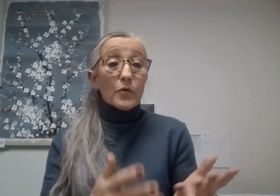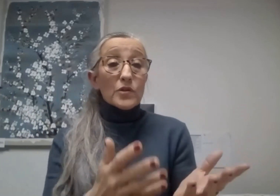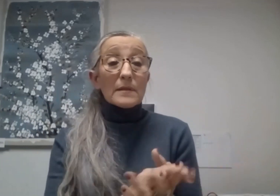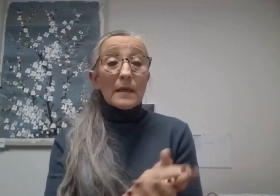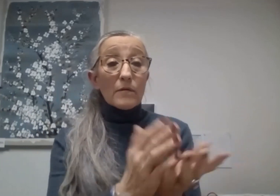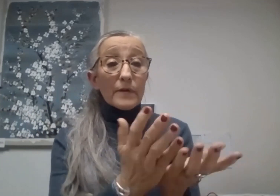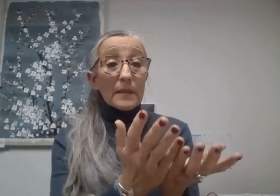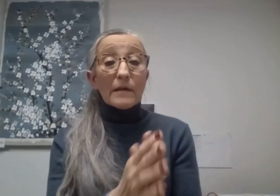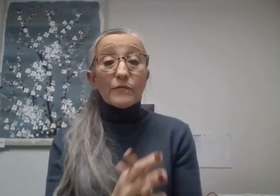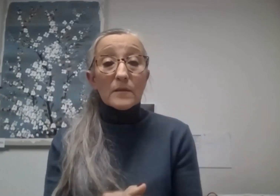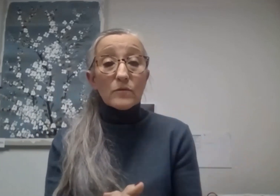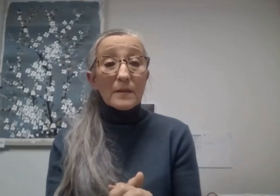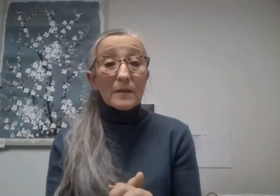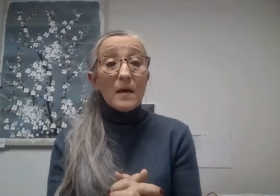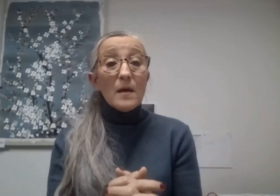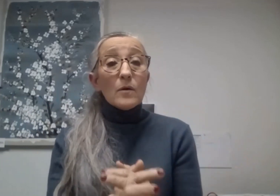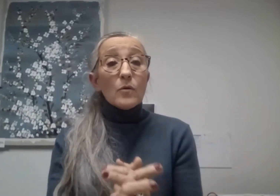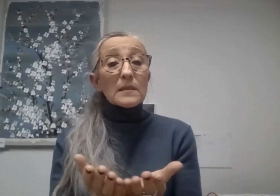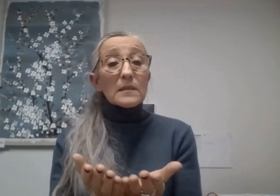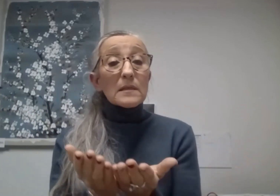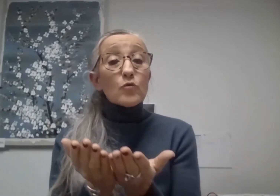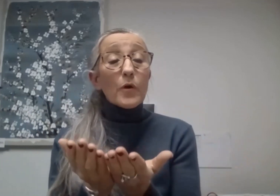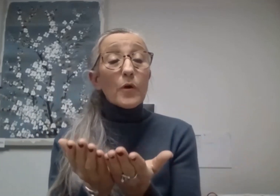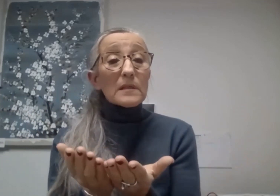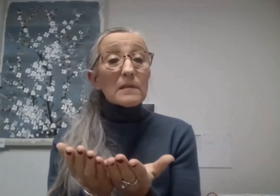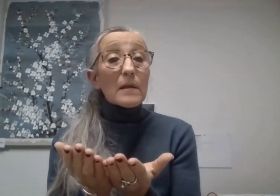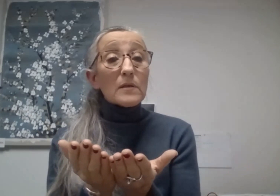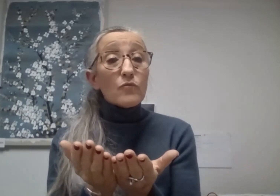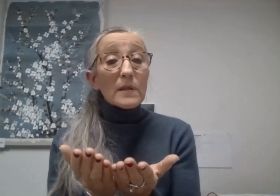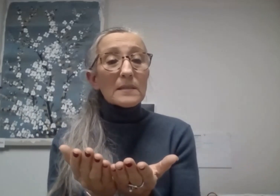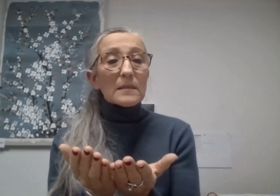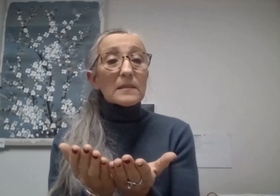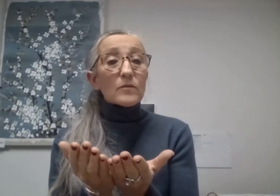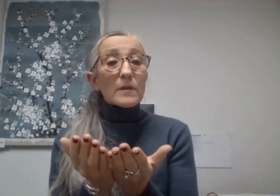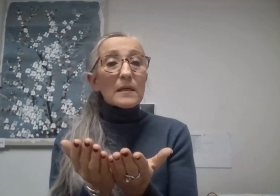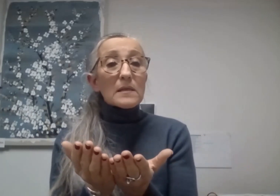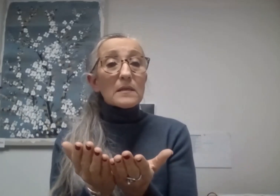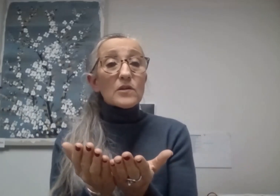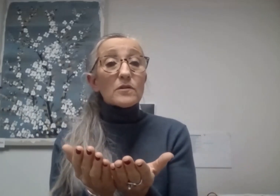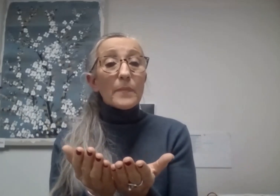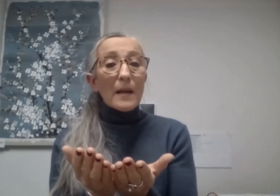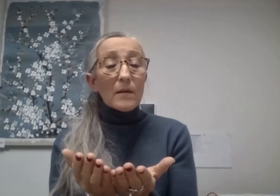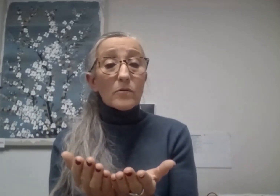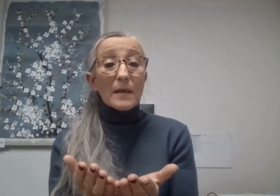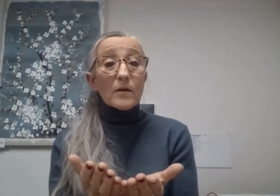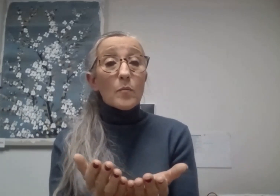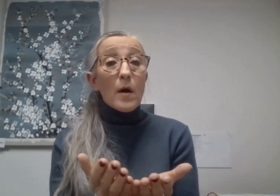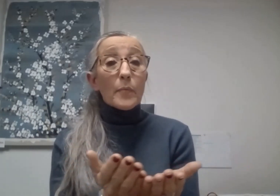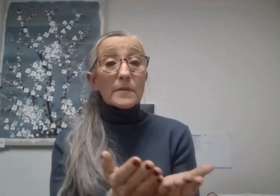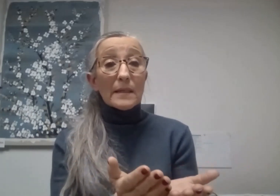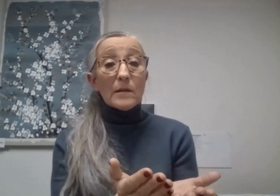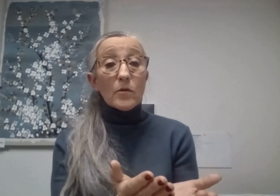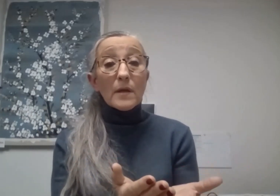avec Projet Voltaire, en fait, avec la Fondation Voltaire, on a décidé de porter des valeurs qui nous lient, c'est-à-dire de l'égalité des chances par la langue.